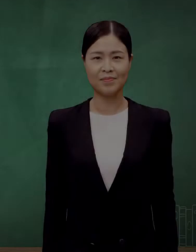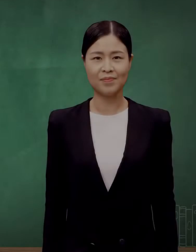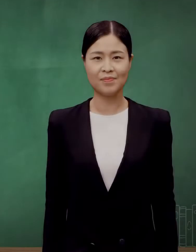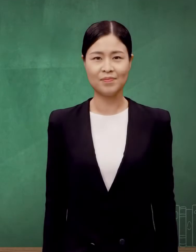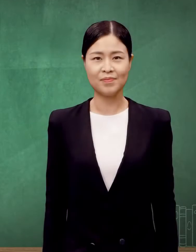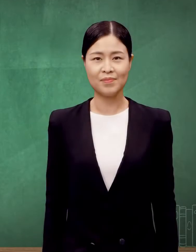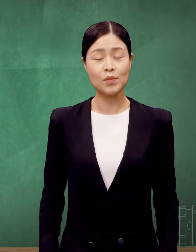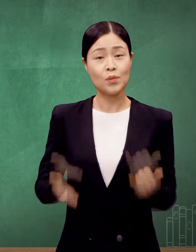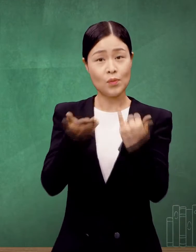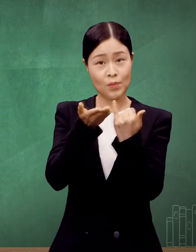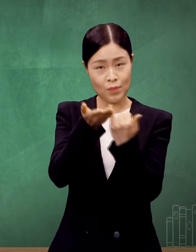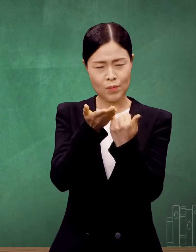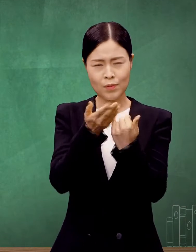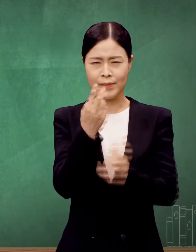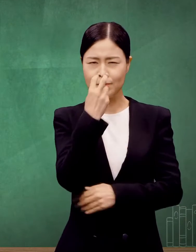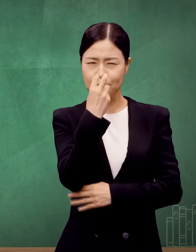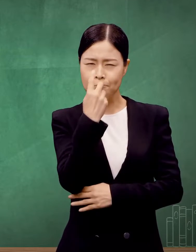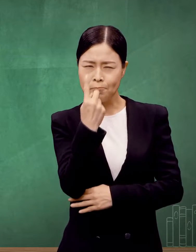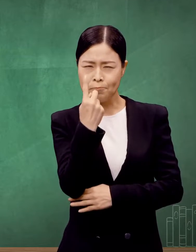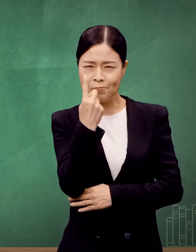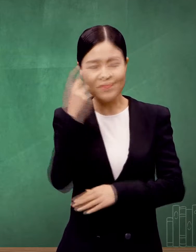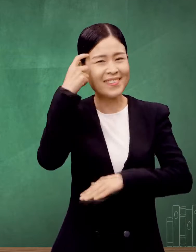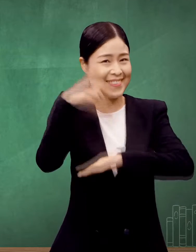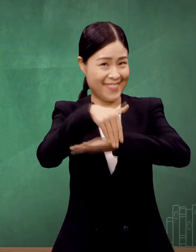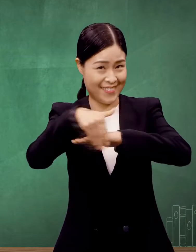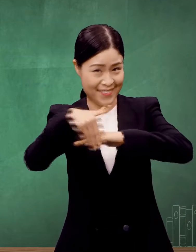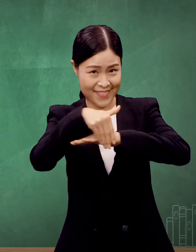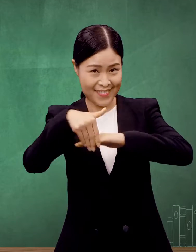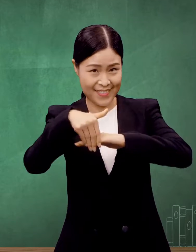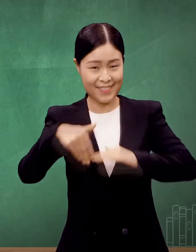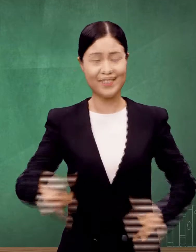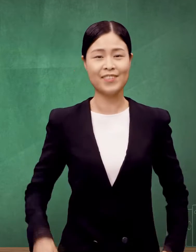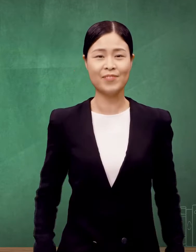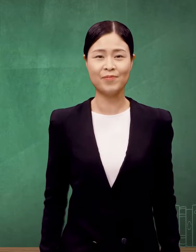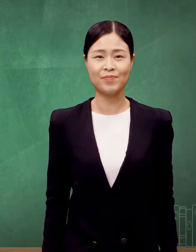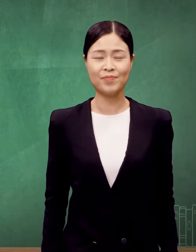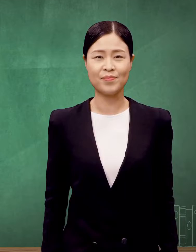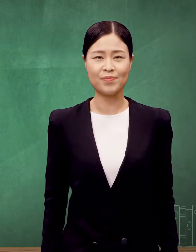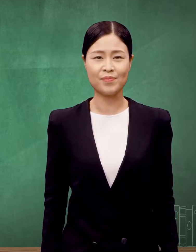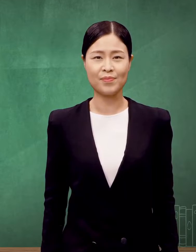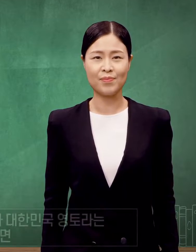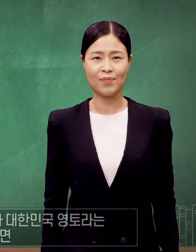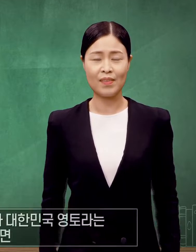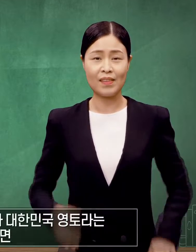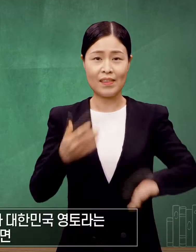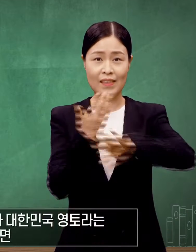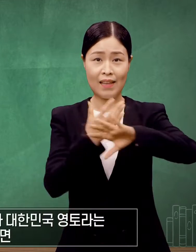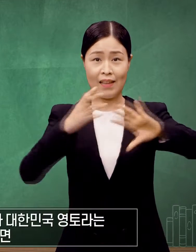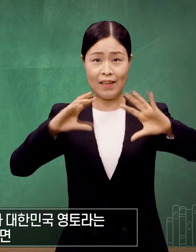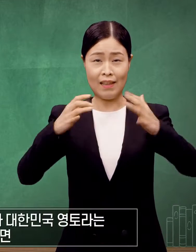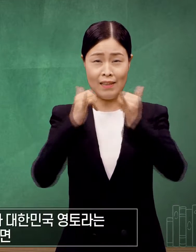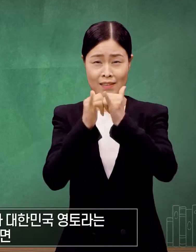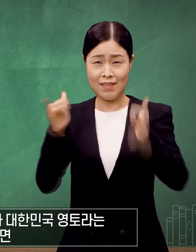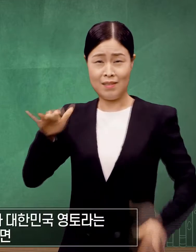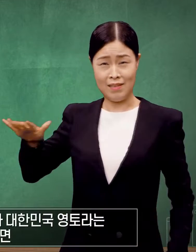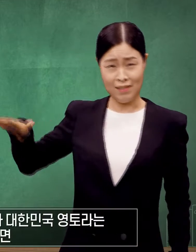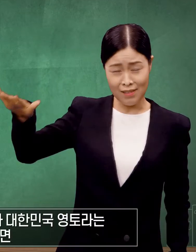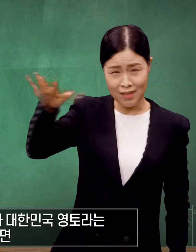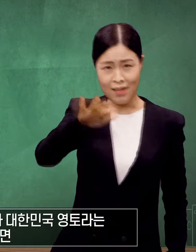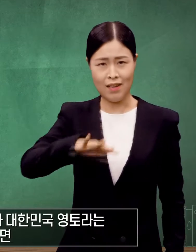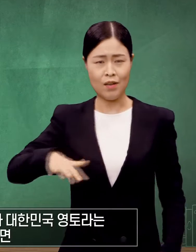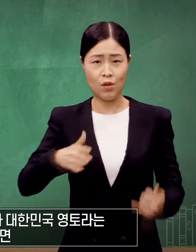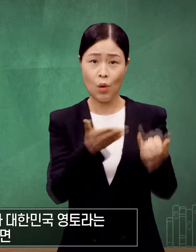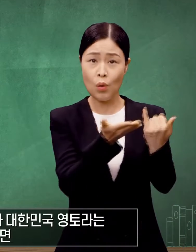4. 독도 지키기 프로젝트 다른 나라